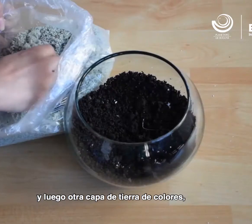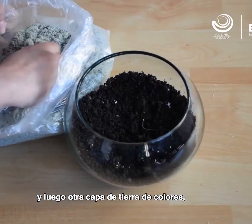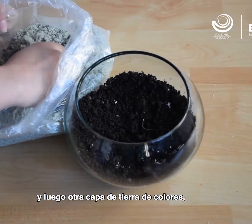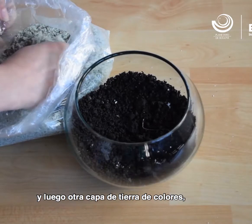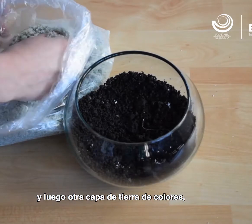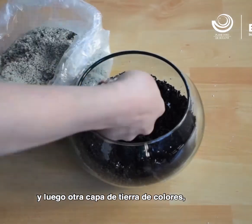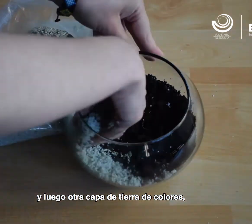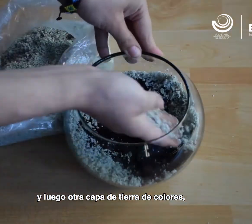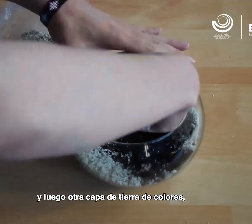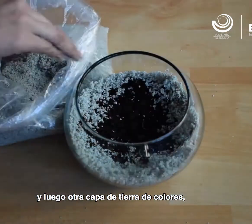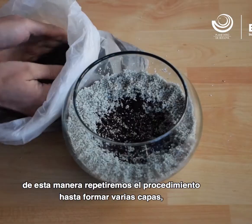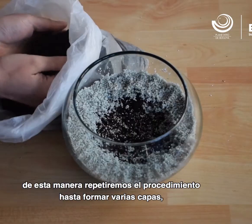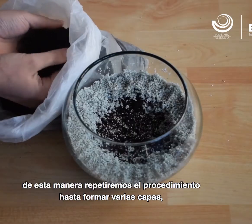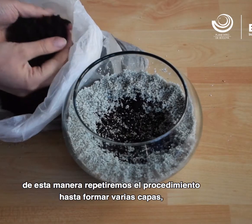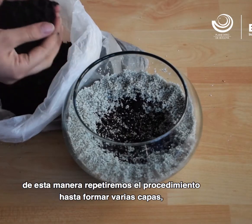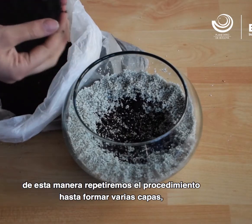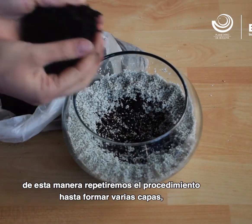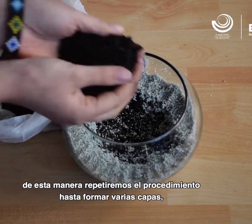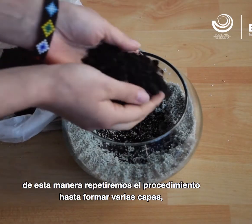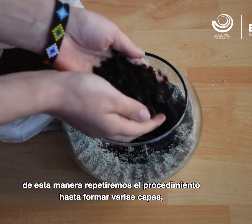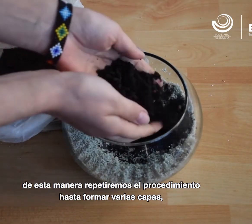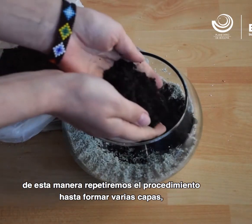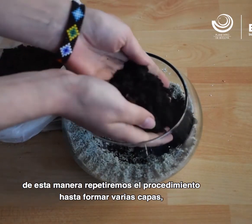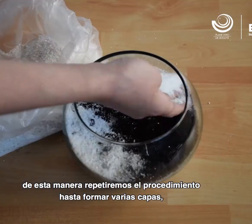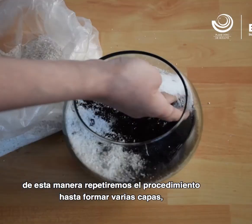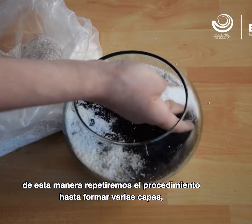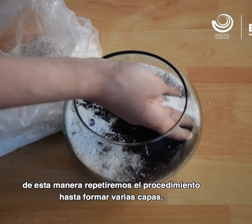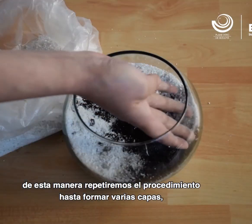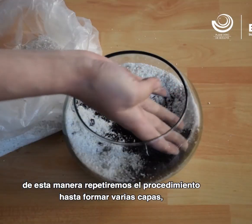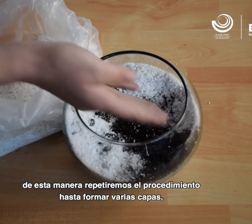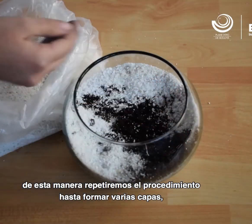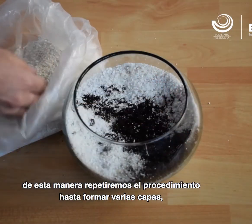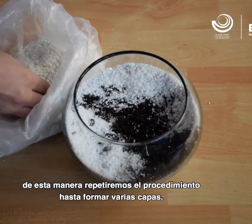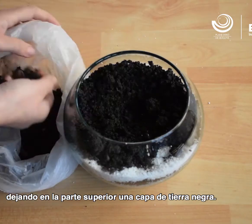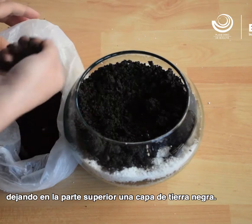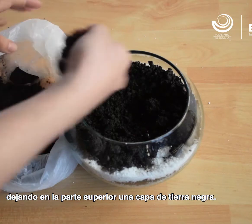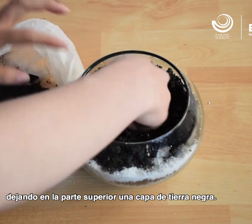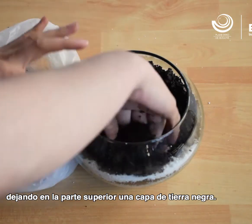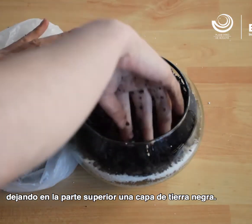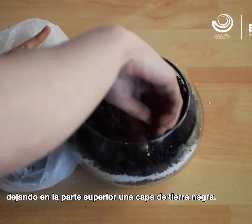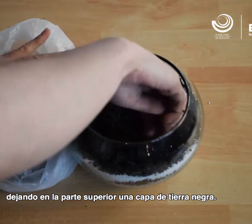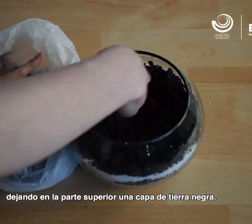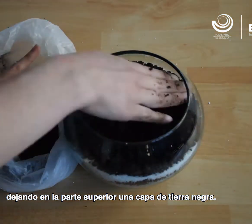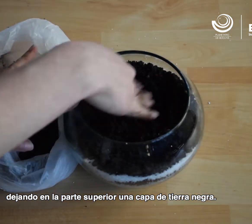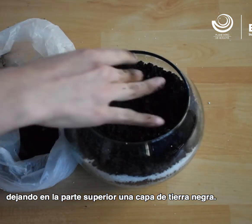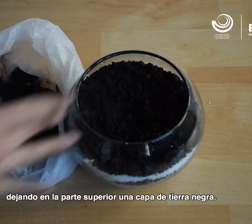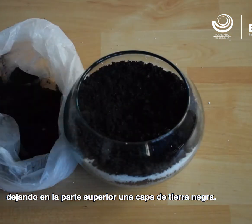capa de tierra de colores. De esta manera repetiremos el procedimiento hasta formar varias capas, dejando en la parte superior una capa de tierra negra.